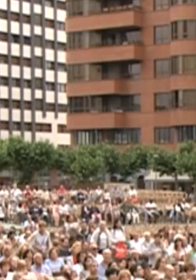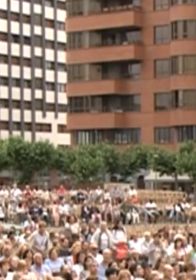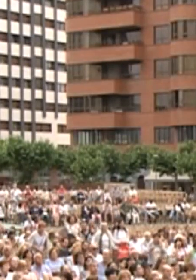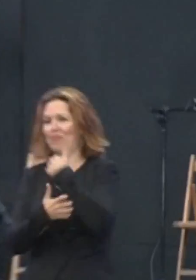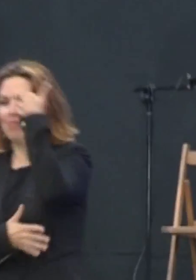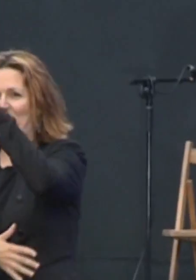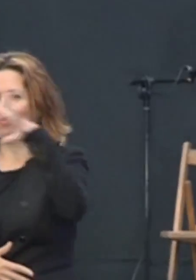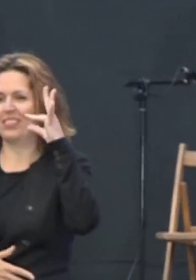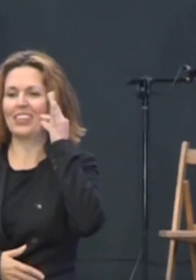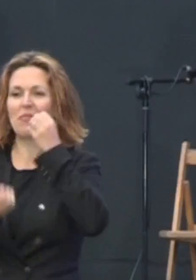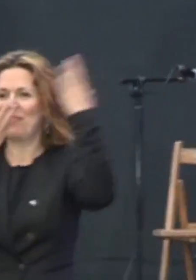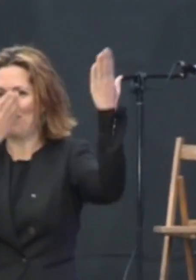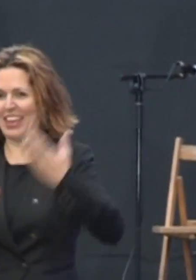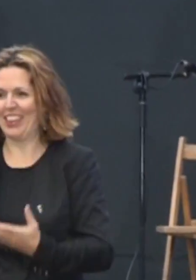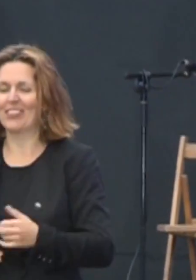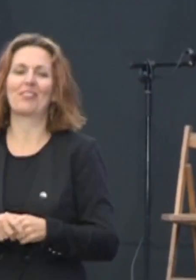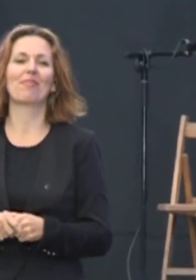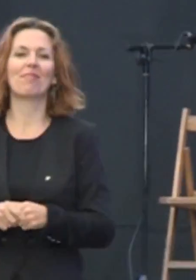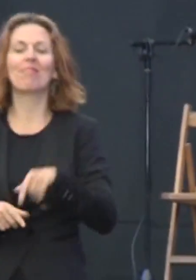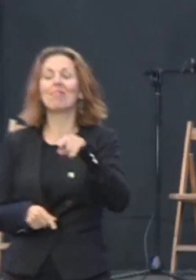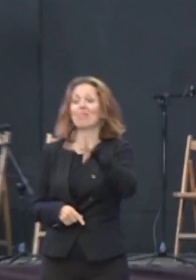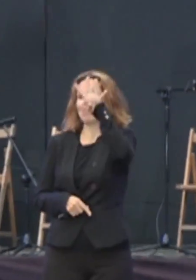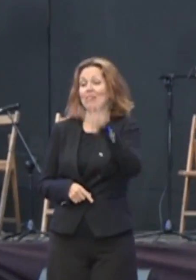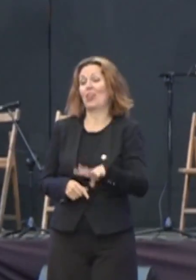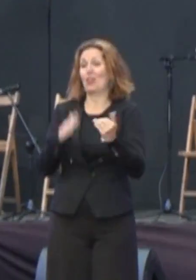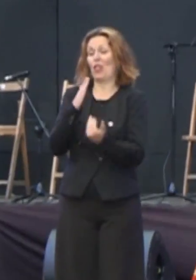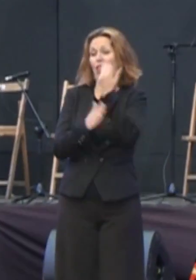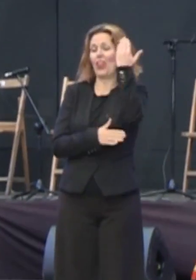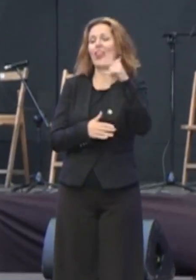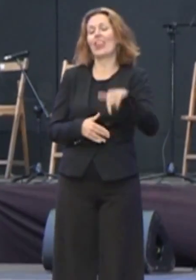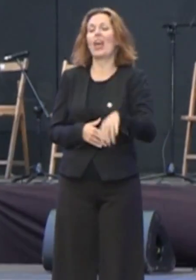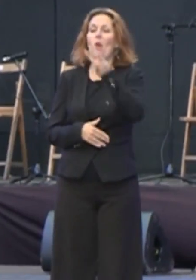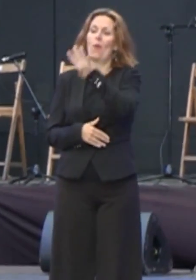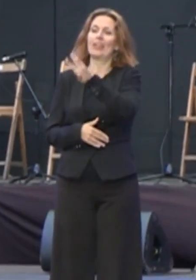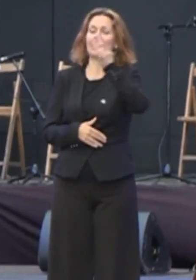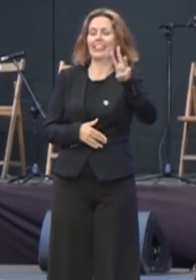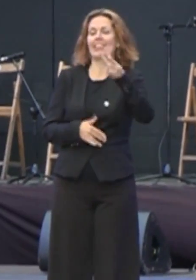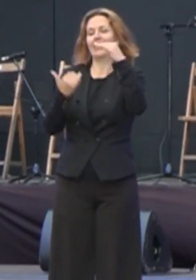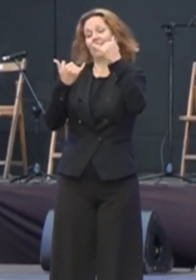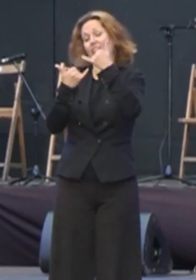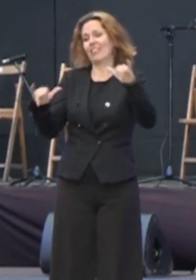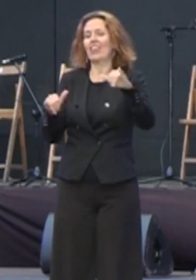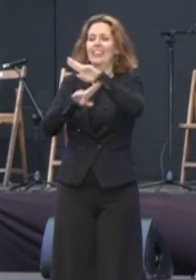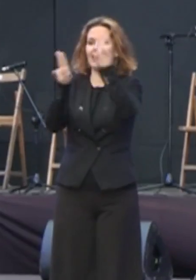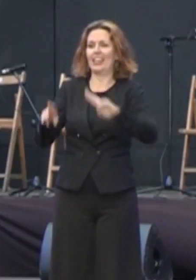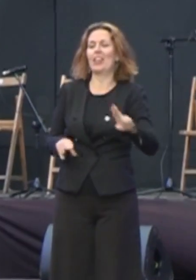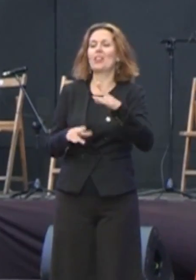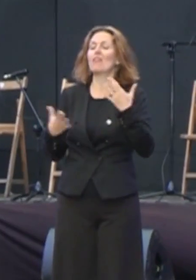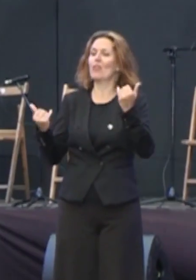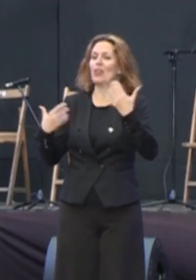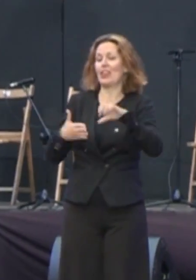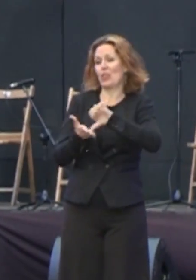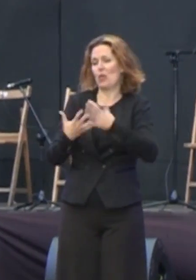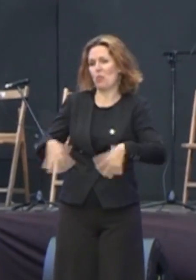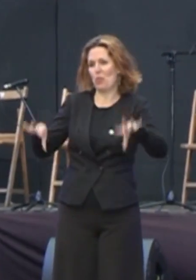tardes, señoras y señores. Bienvenidos a la cuarta jornada de la 43ª edición del Festival Internacional de Folclore Ciudad de